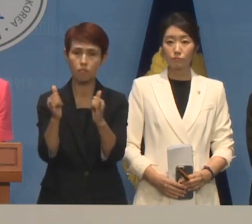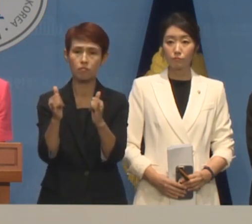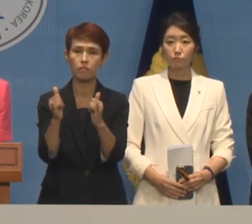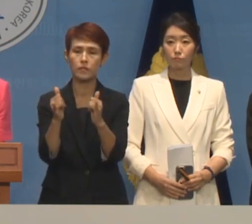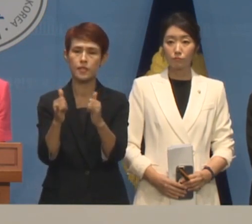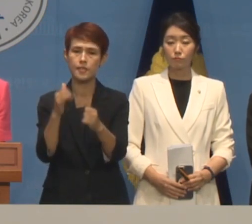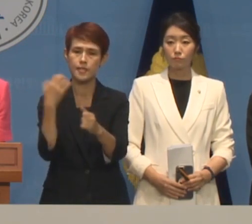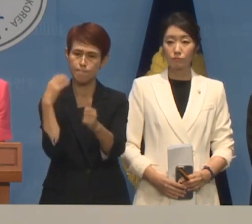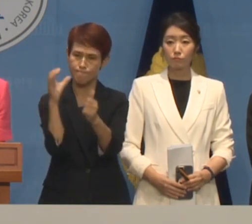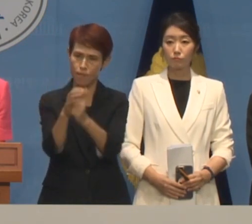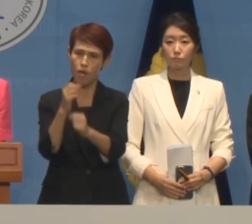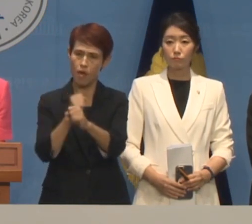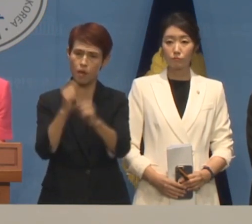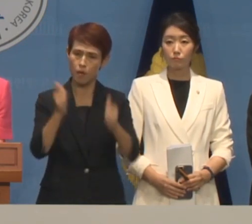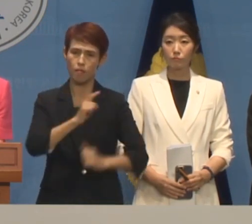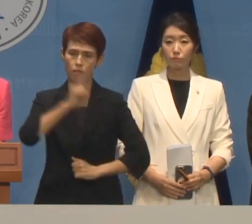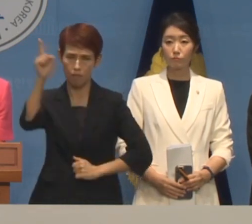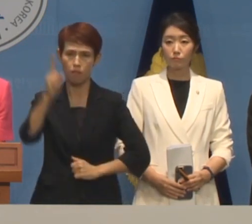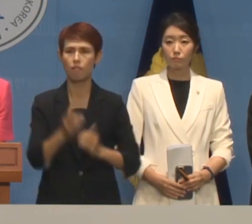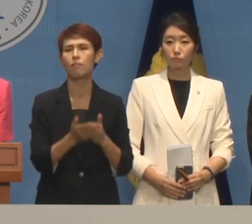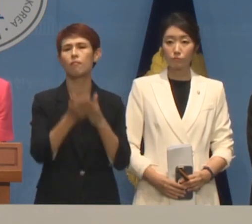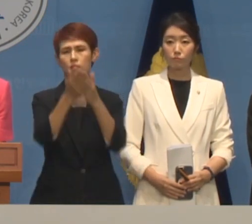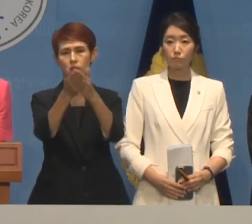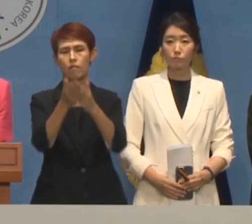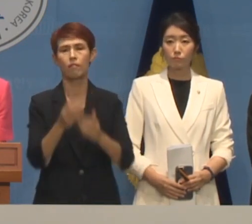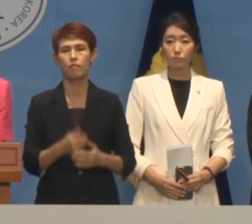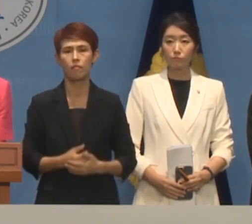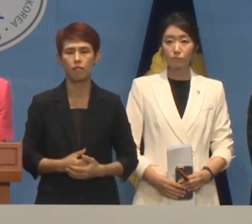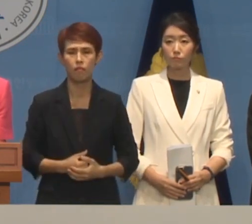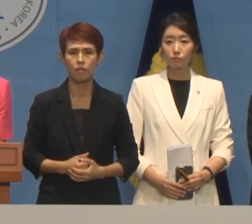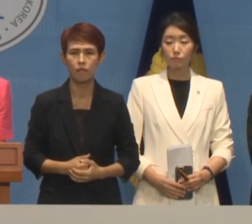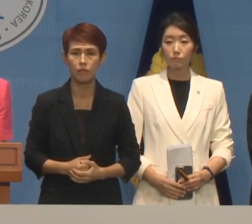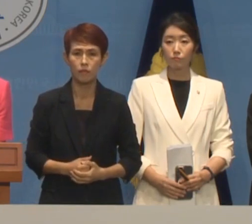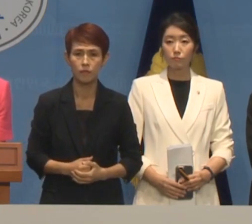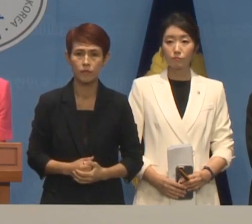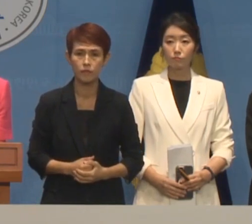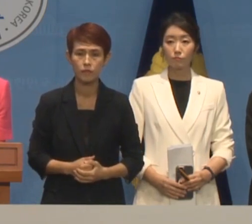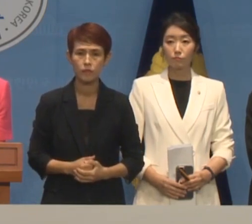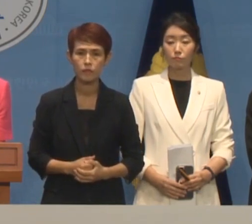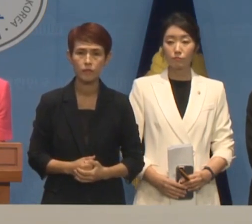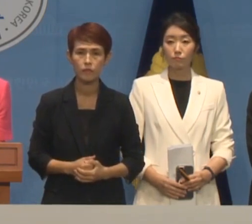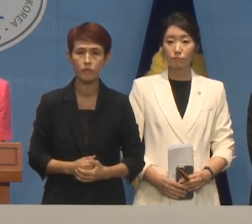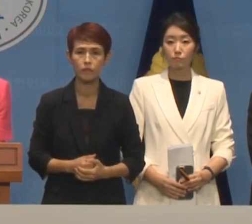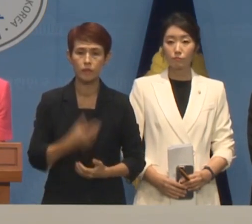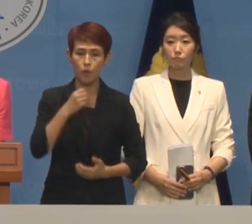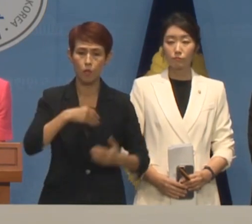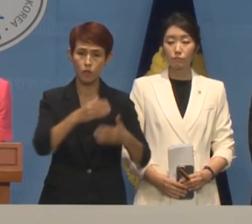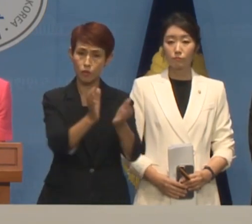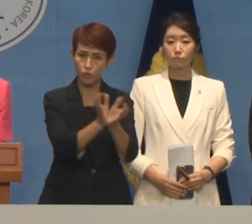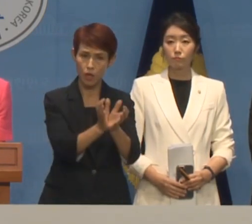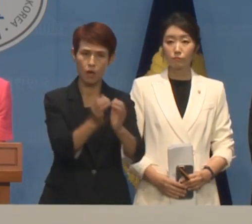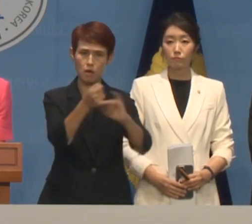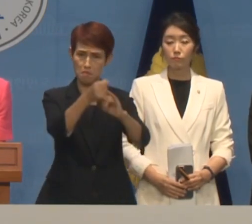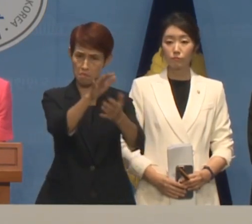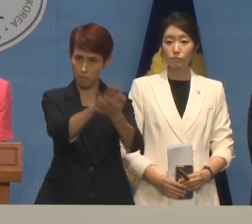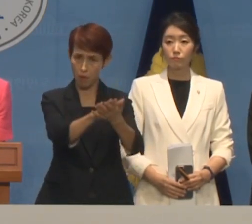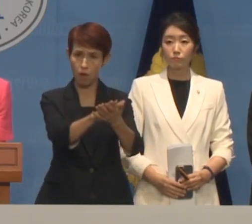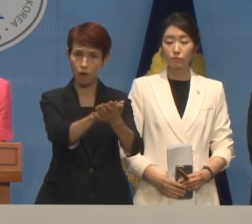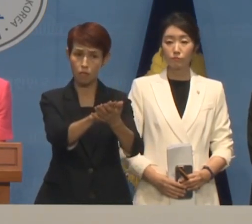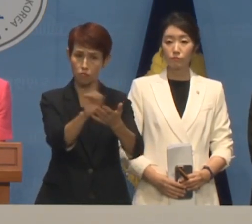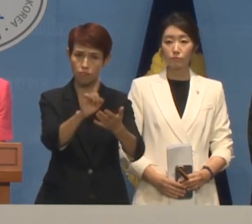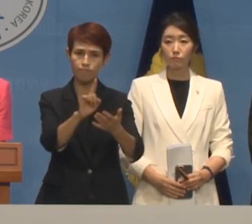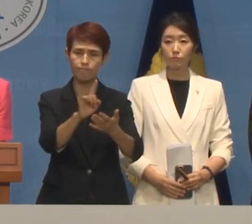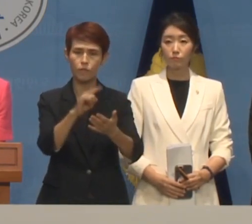조속히 제기할 것을 다시 한번 강력하게 촉구합니다. 아울러 보건복지부가 약속한 대로